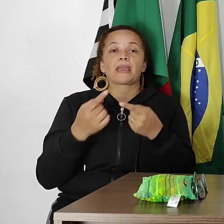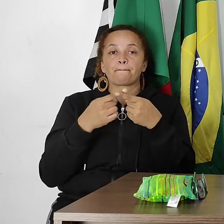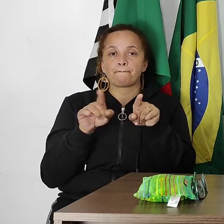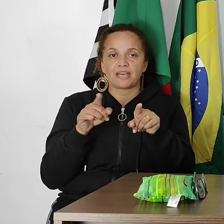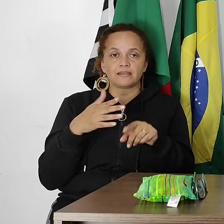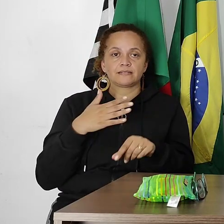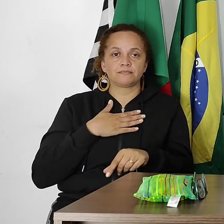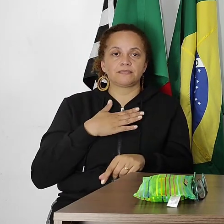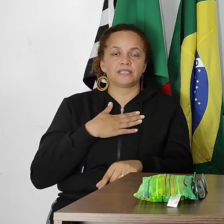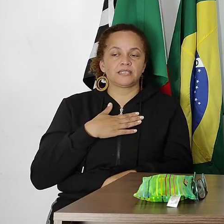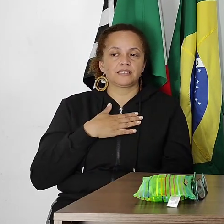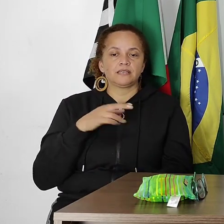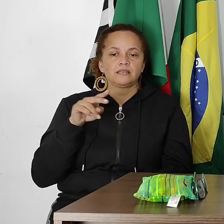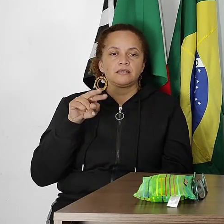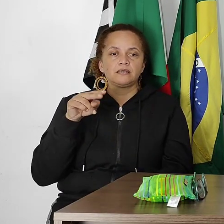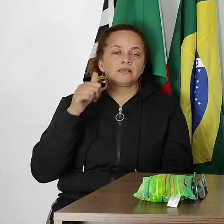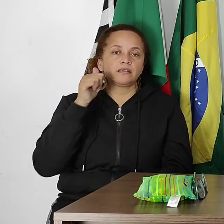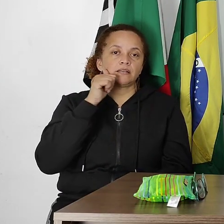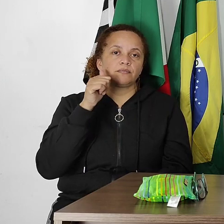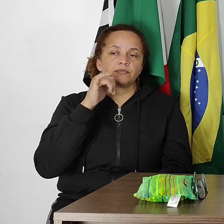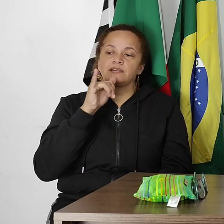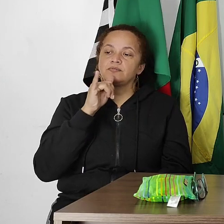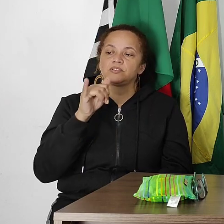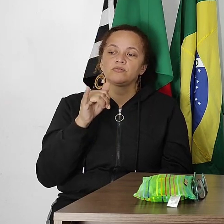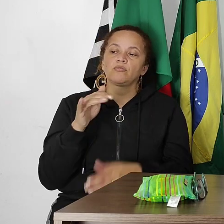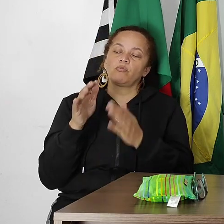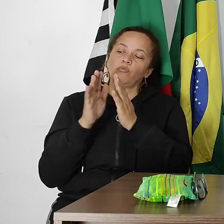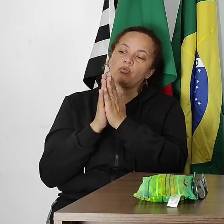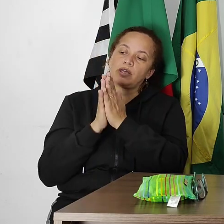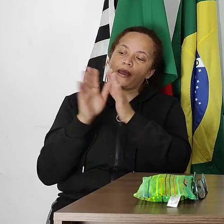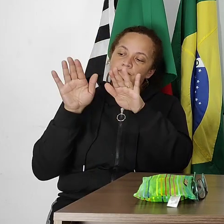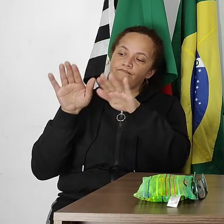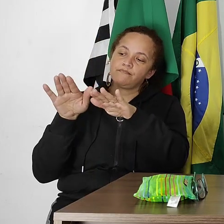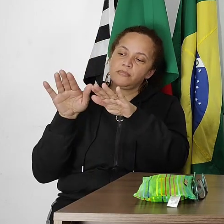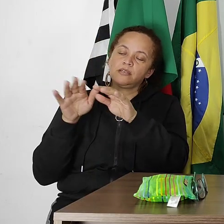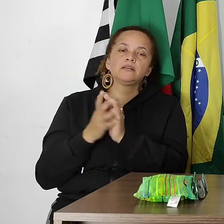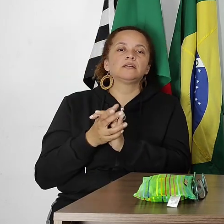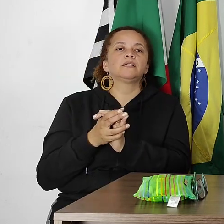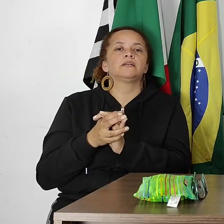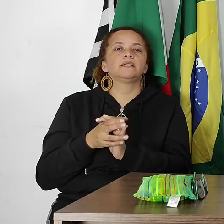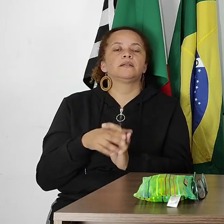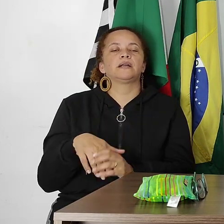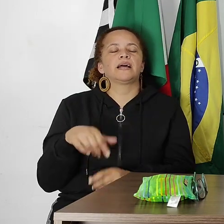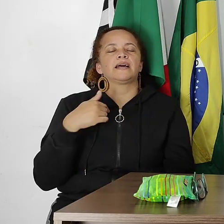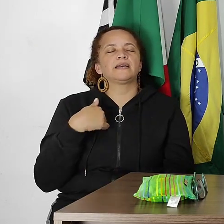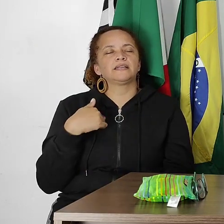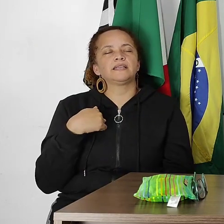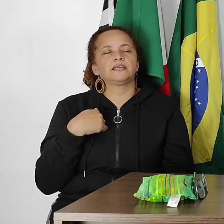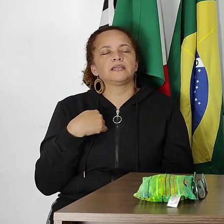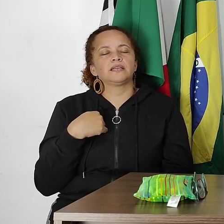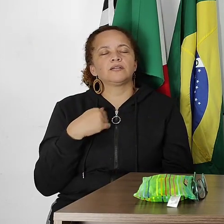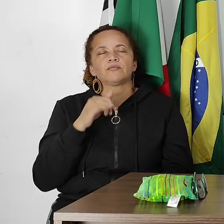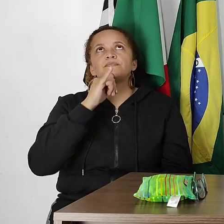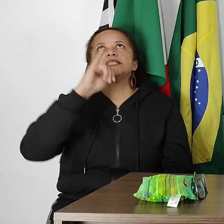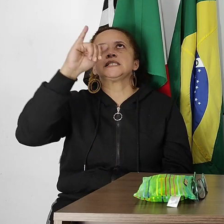né? Quando ela saiu, eu conversei com Deus. Eu falei assim, olha, se o Senhor existe mesmo, que nem a Branca e a Cibele falaram